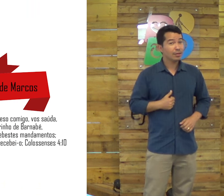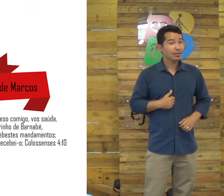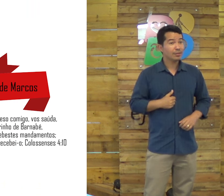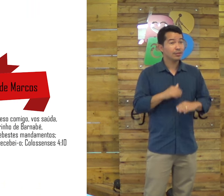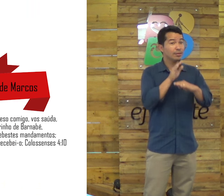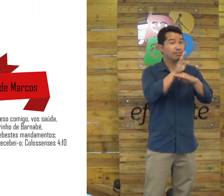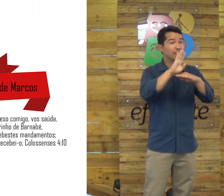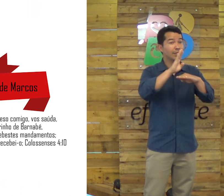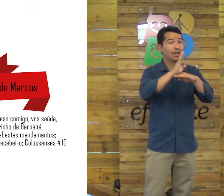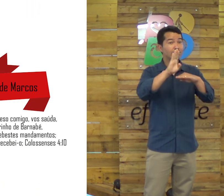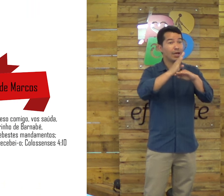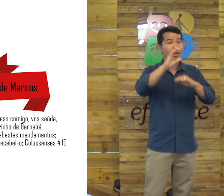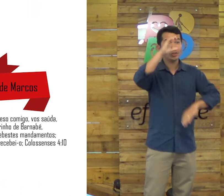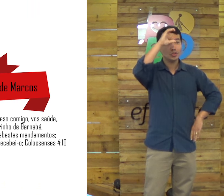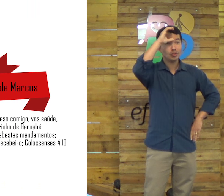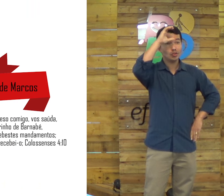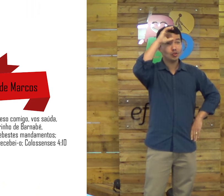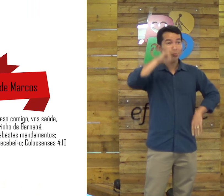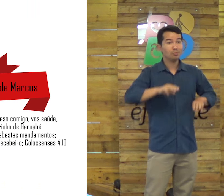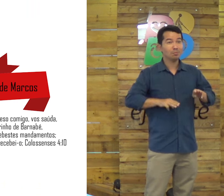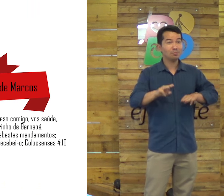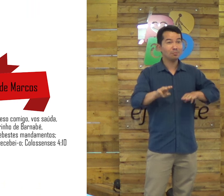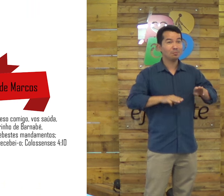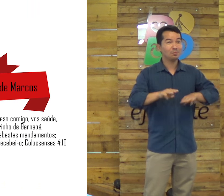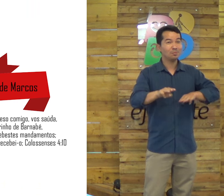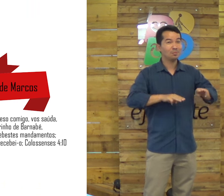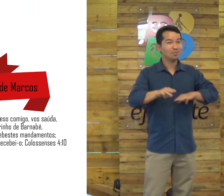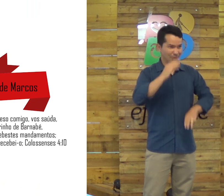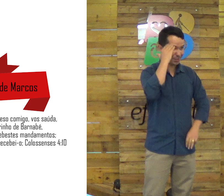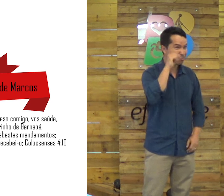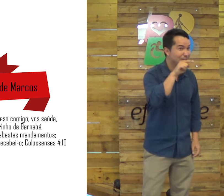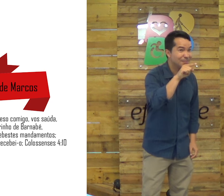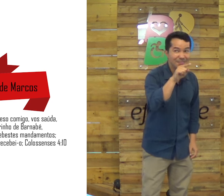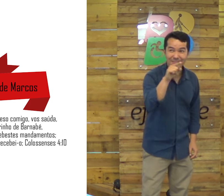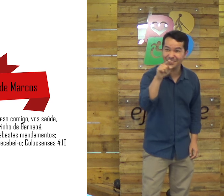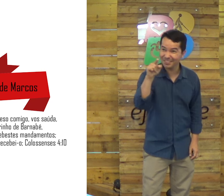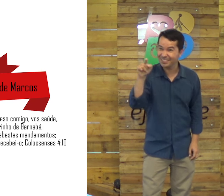Você sabia que Barnabé era tio de Marcos? Você sabia disso?